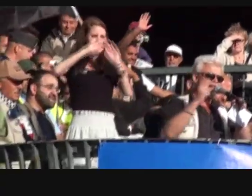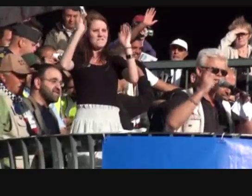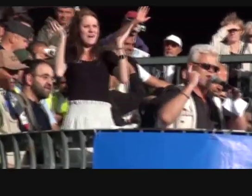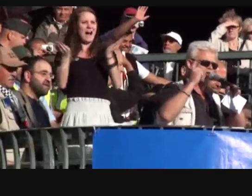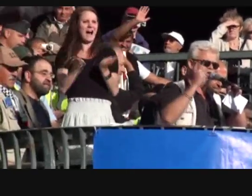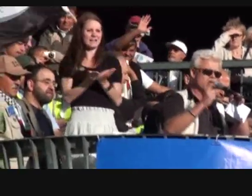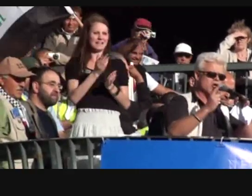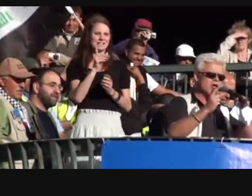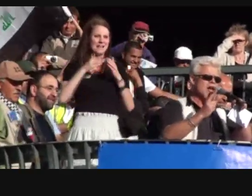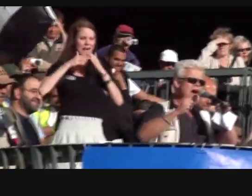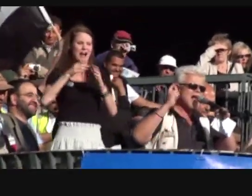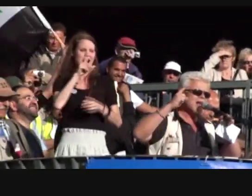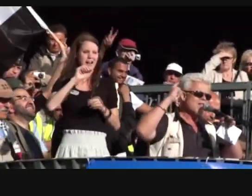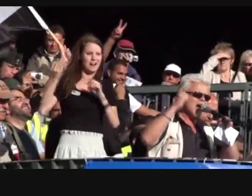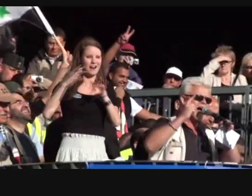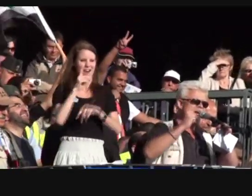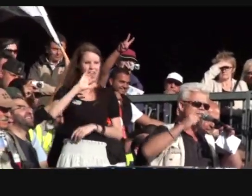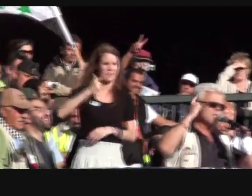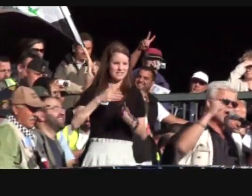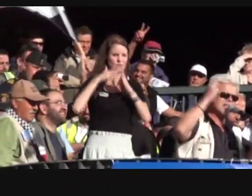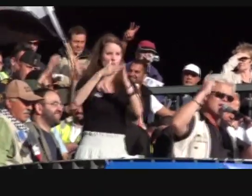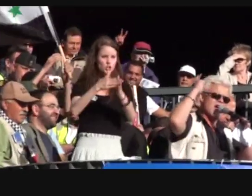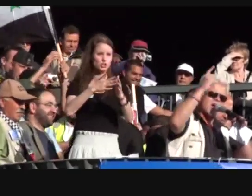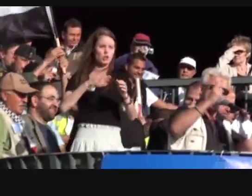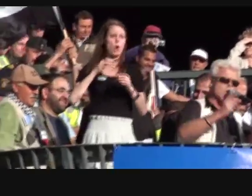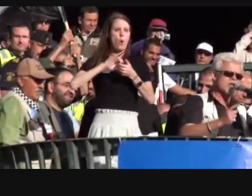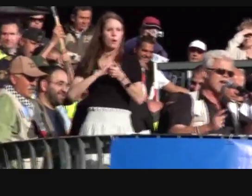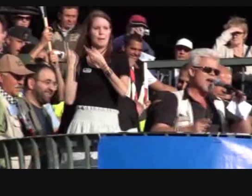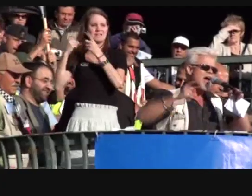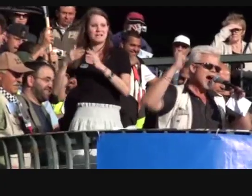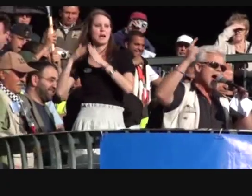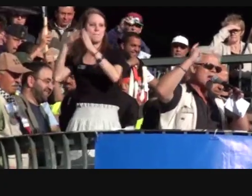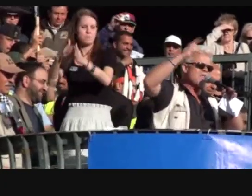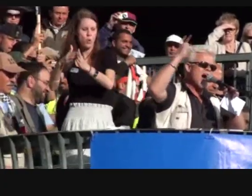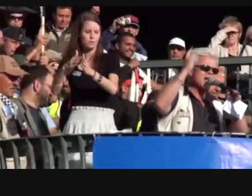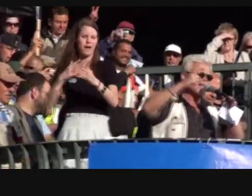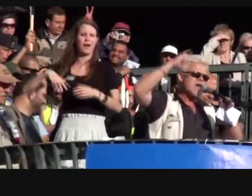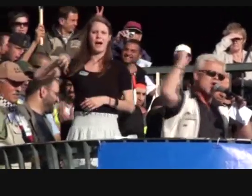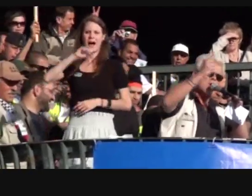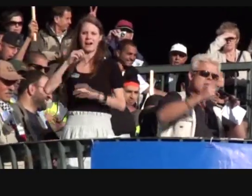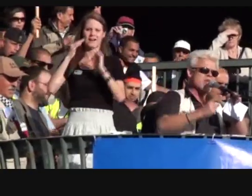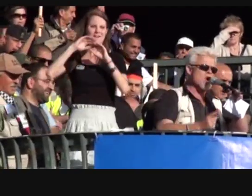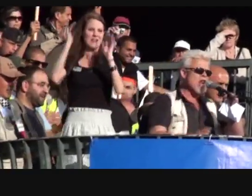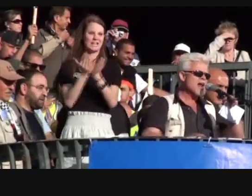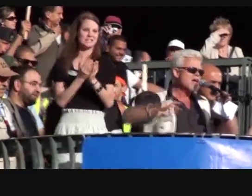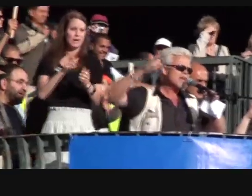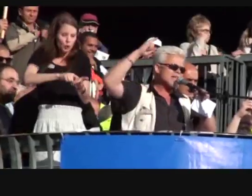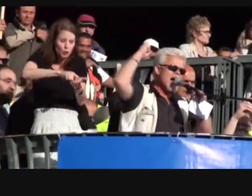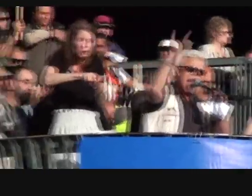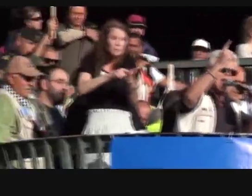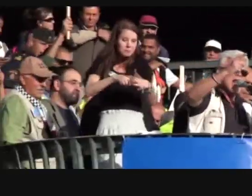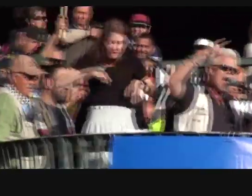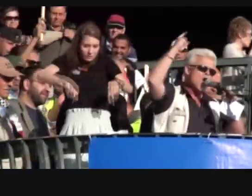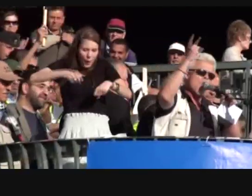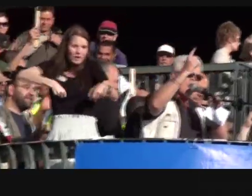världens lastfartyg, all världens passagerarbåtar, all världens gummijollar. Vi